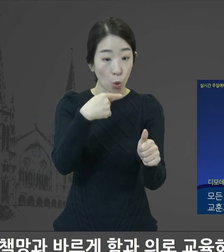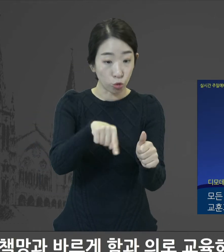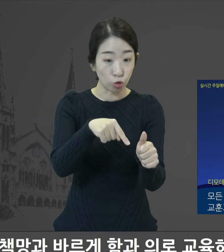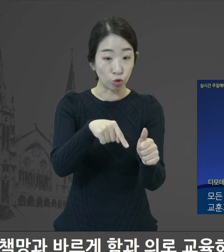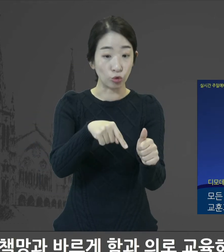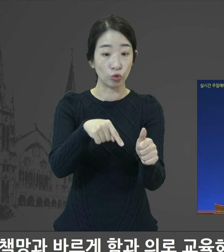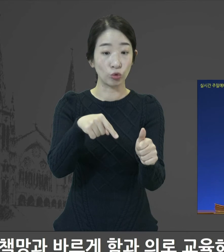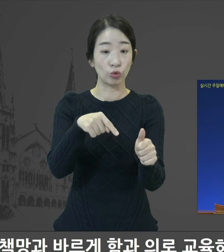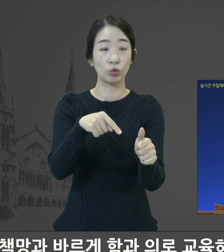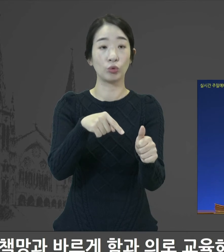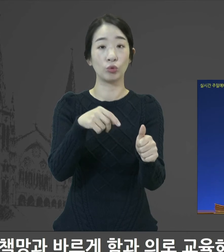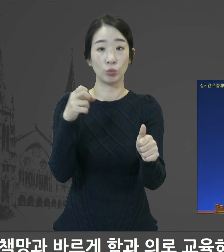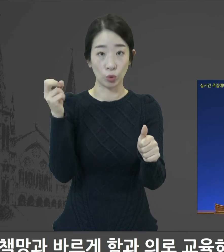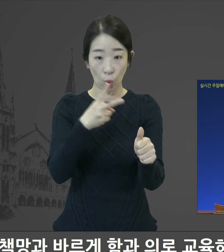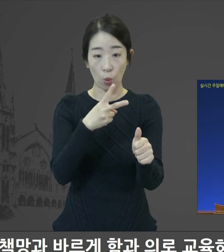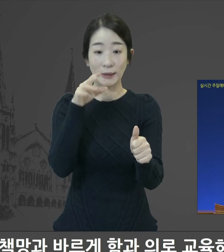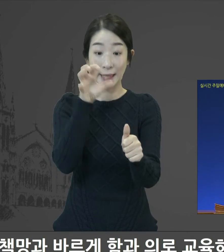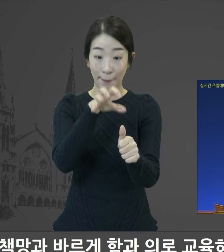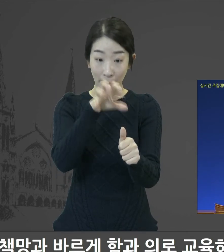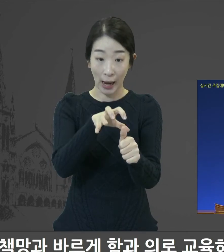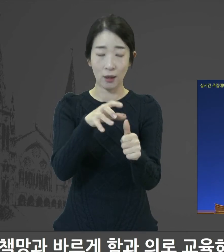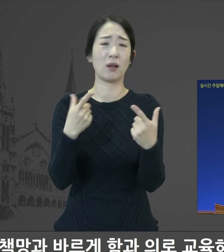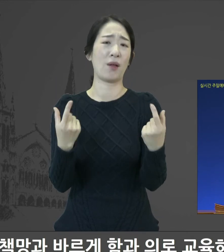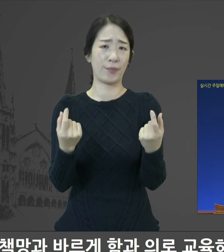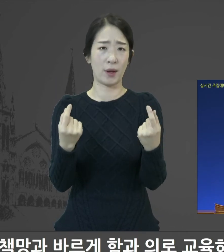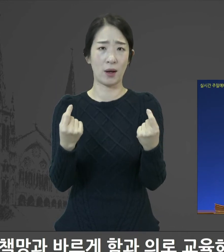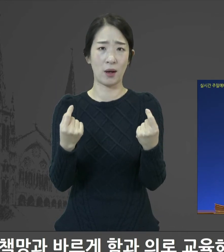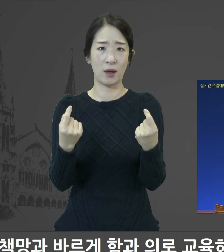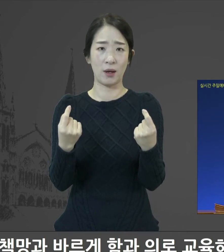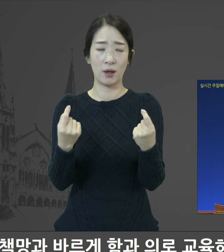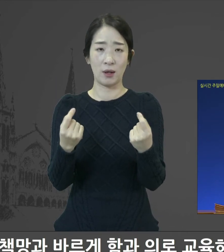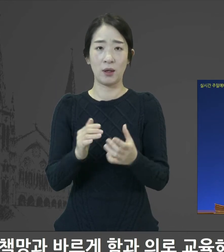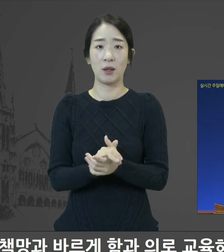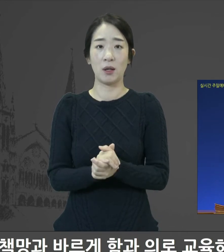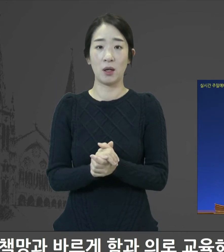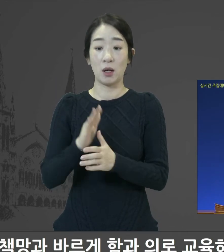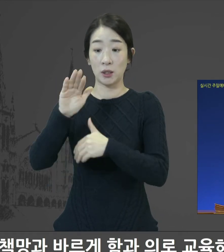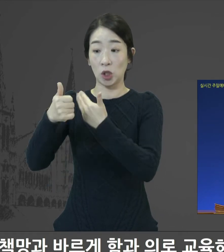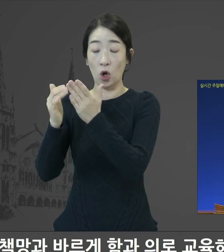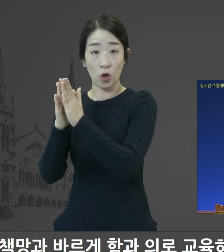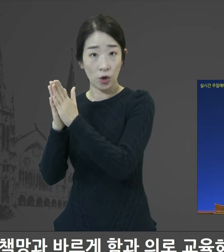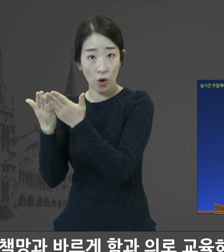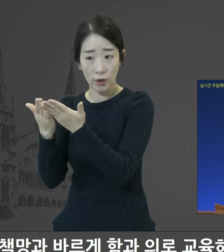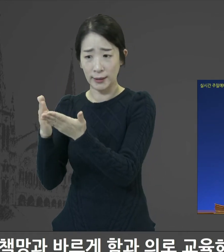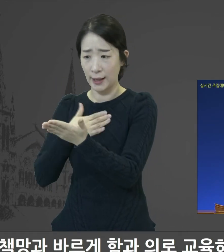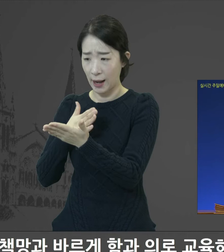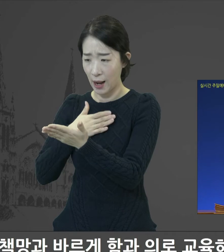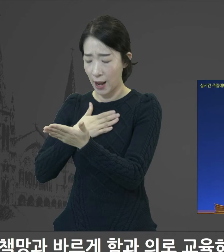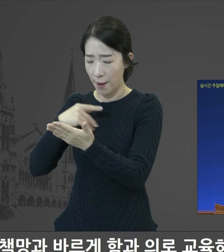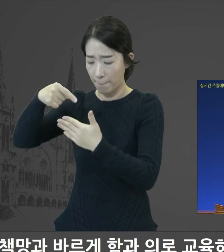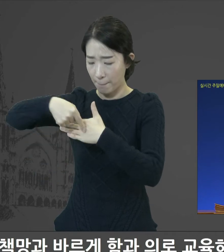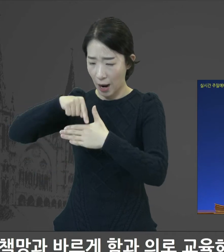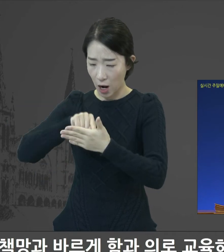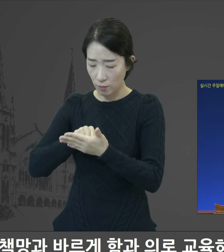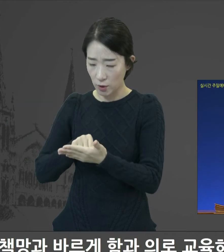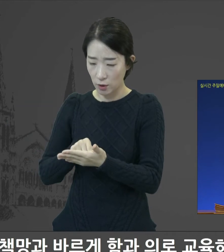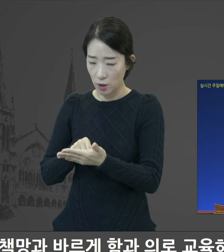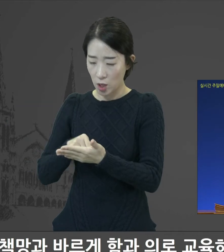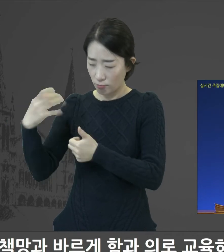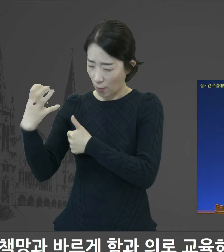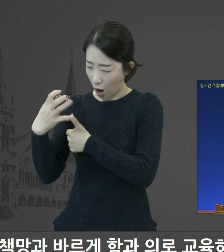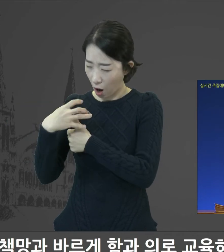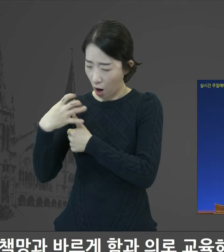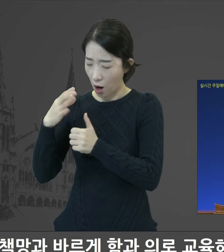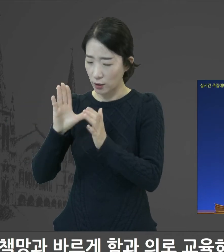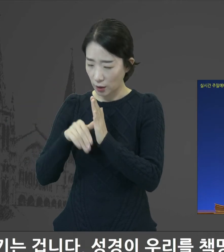거예요. 드러내서 노출시키는 겁니다. 성경이 우리를 책망할 때 성경은 내 마음속의 어두운 부분을